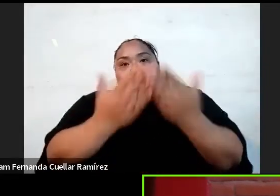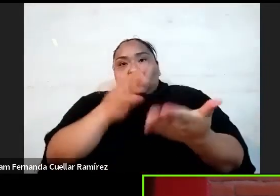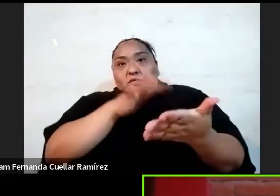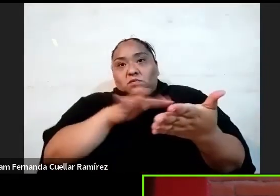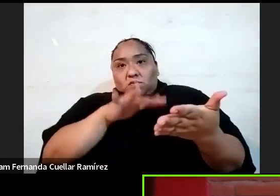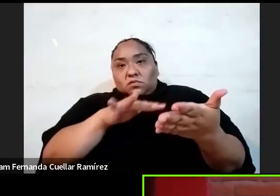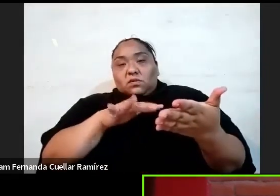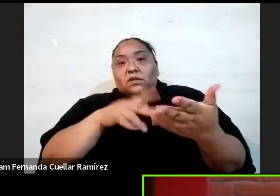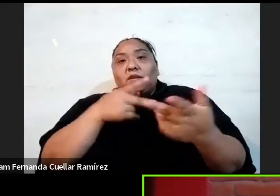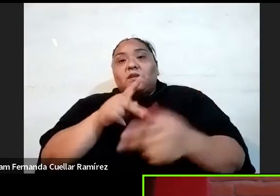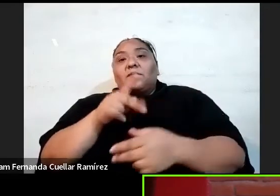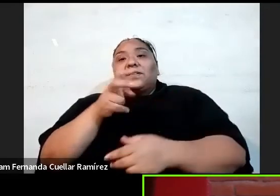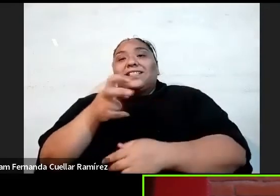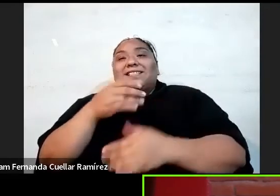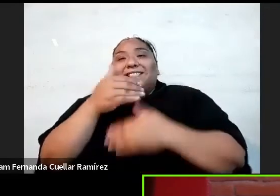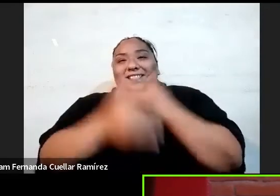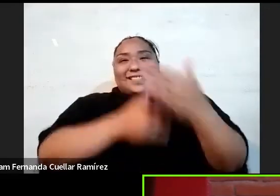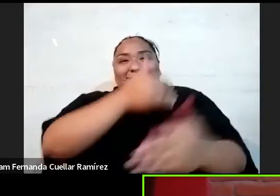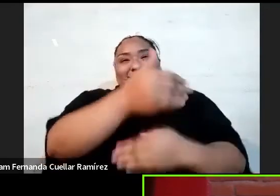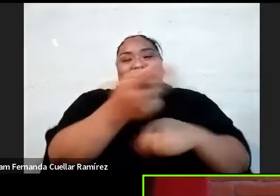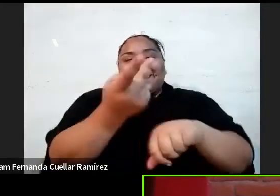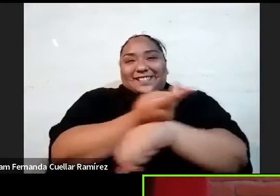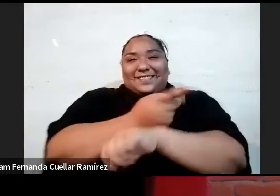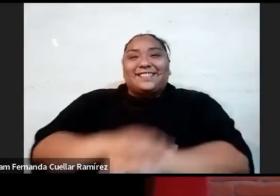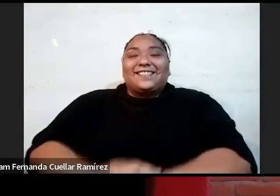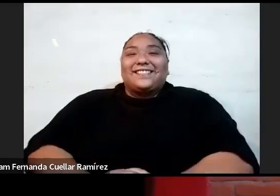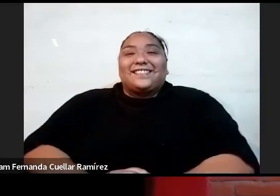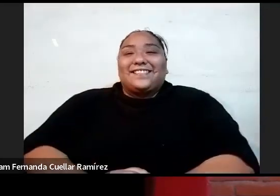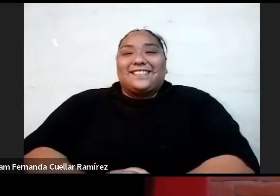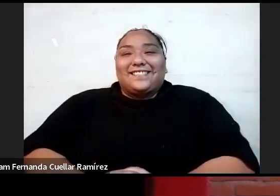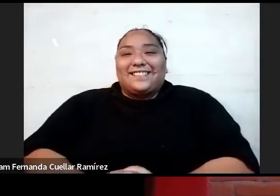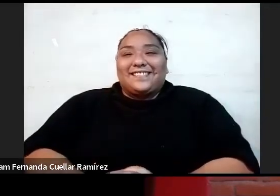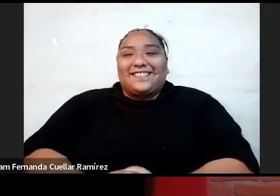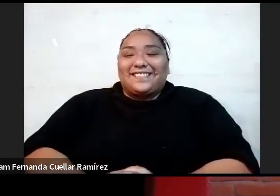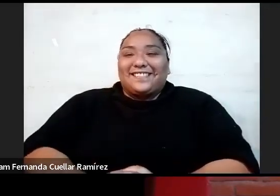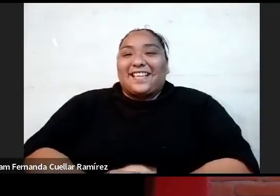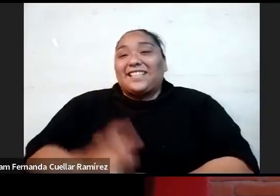Y pues así pasó. Ah, pues sí, es que